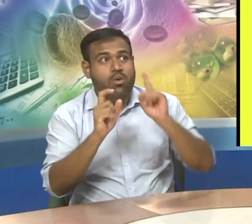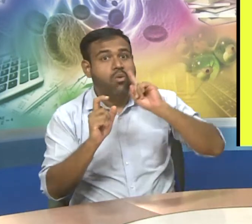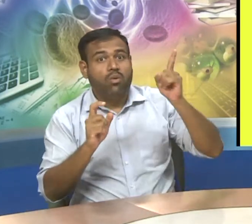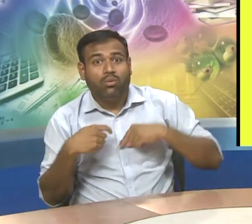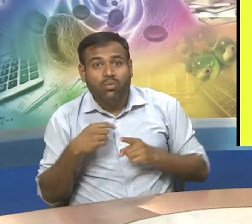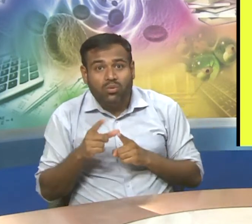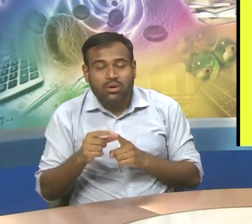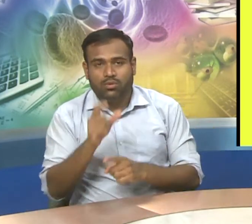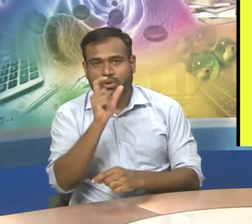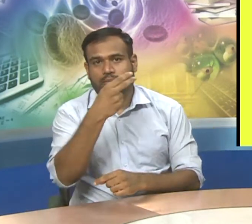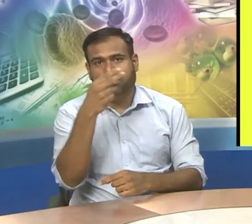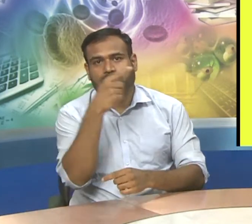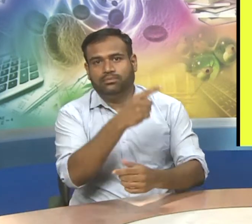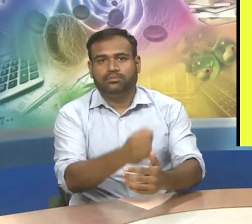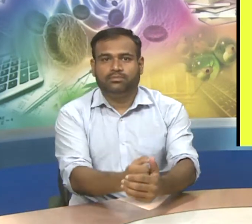than something else.